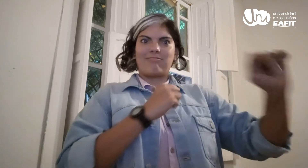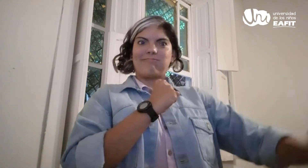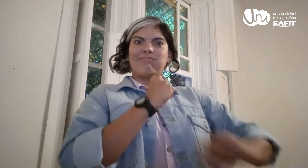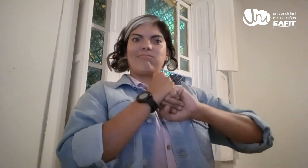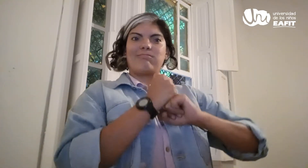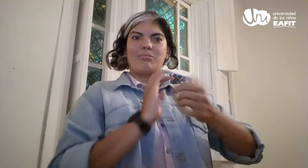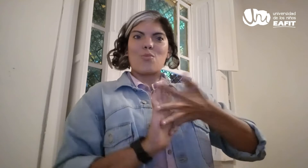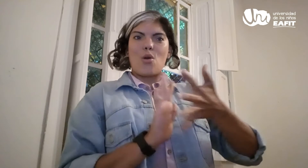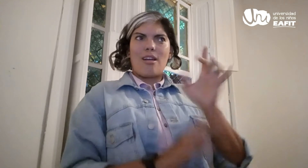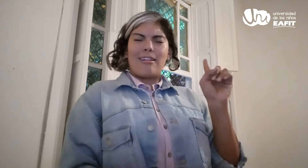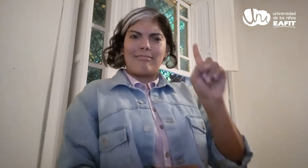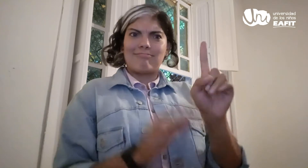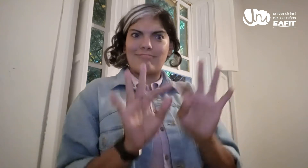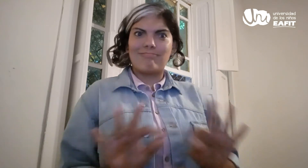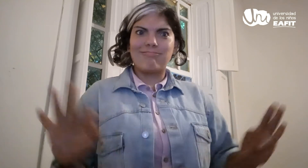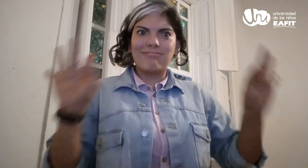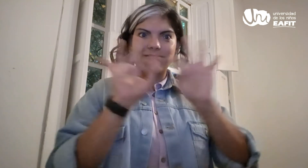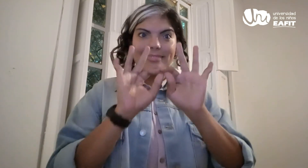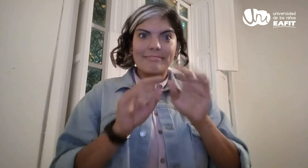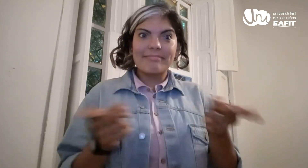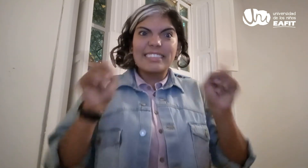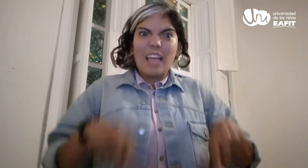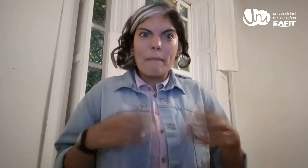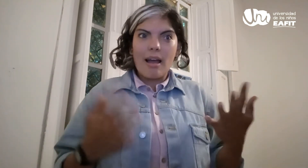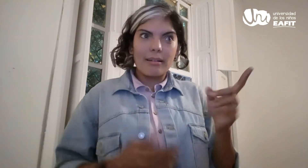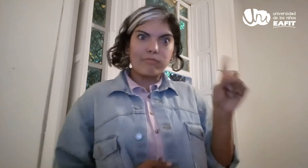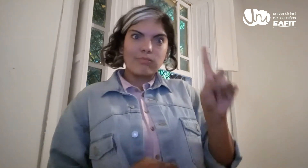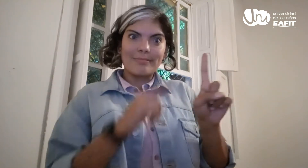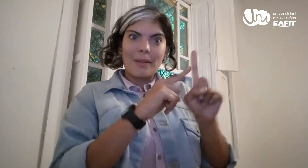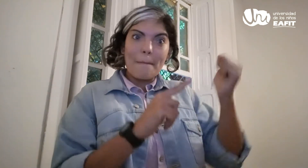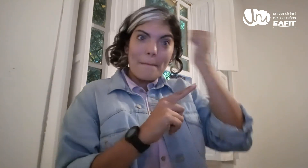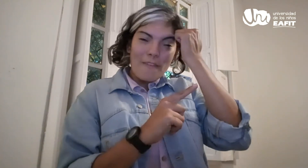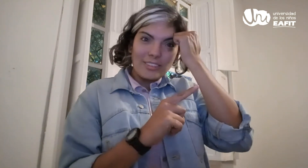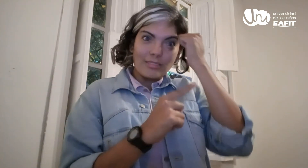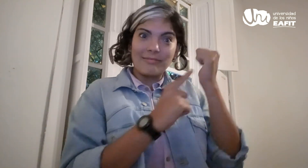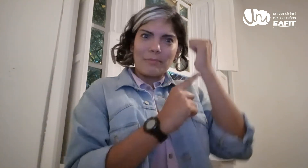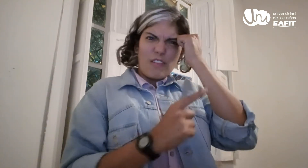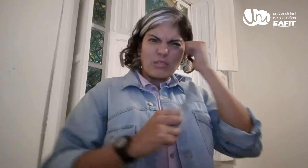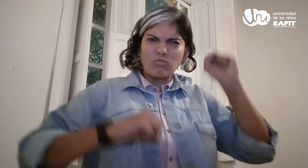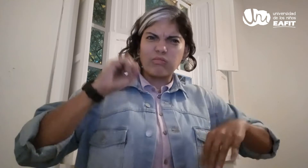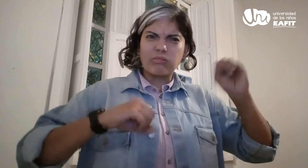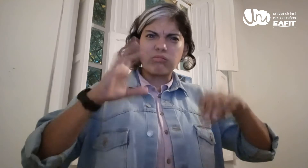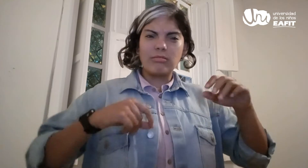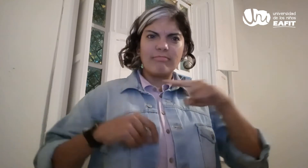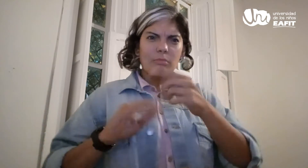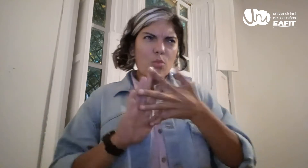su lengua. También complementa la labor del docente, apoyando la comprensión de la información